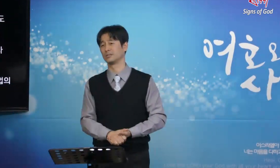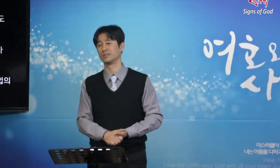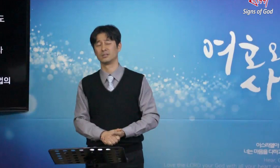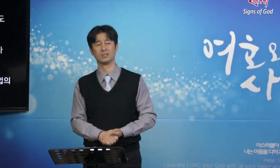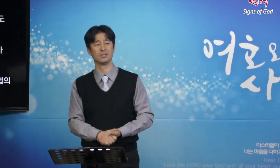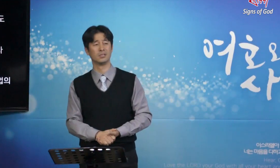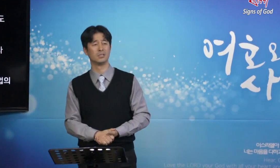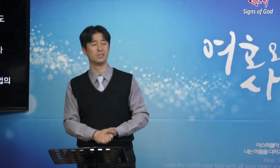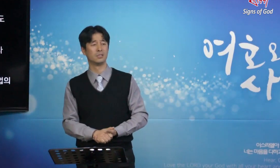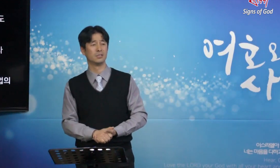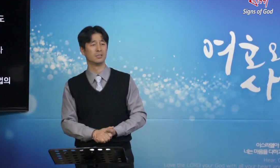아닙니다.